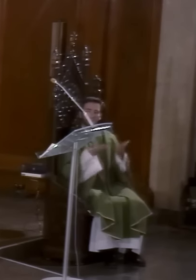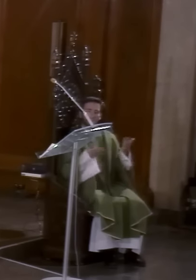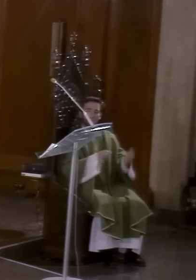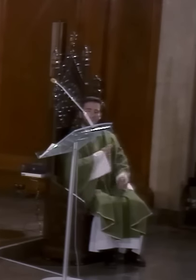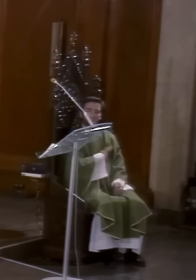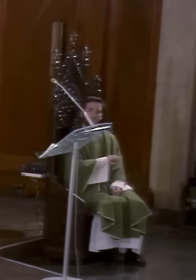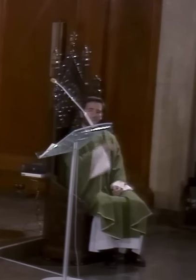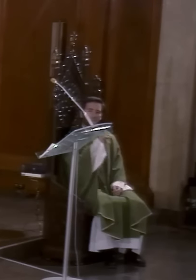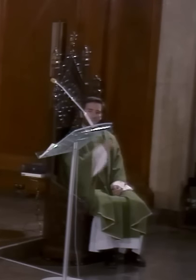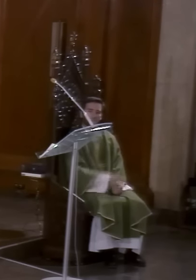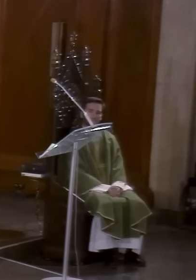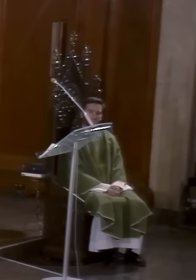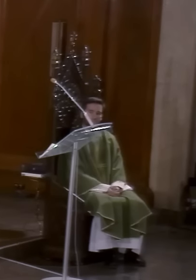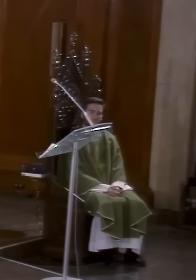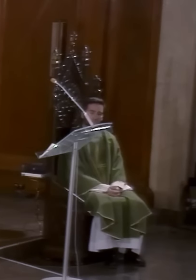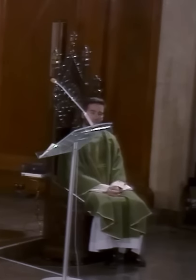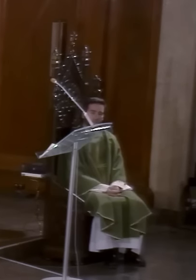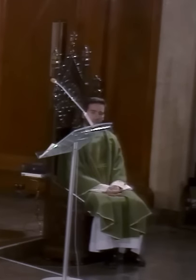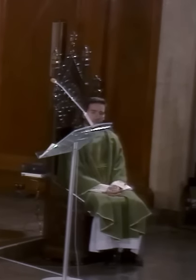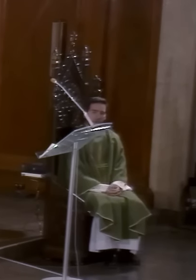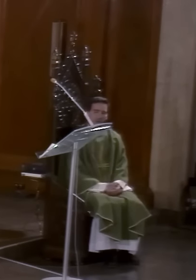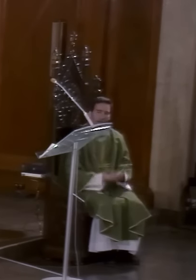Palabra de Dios.